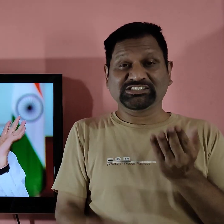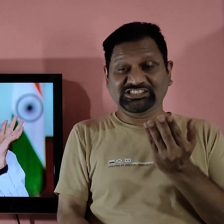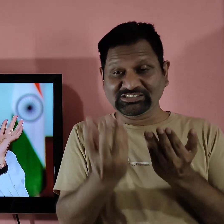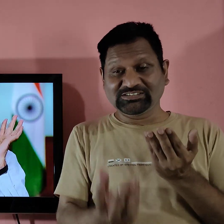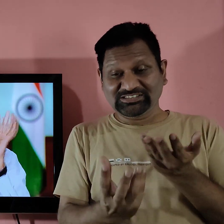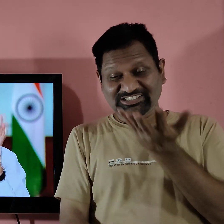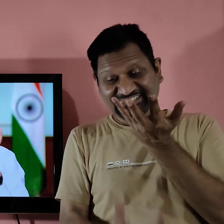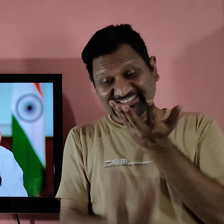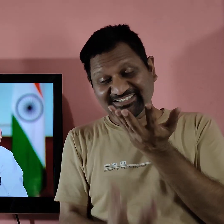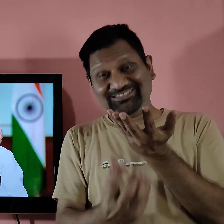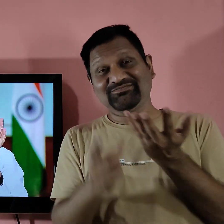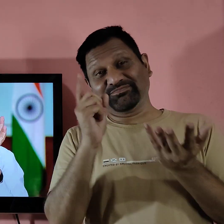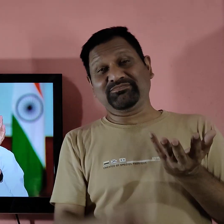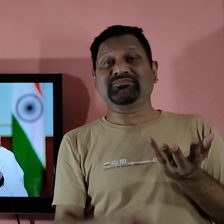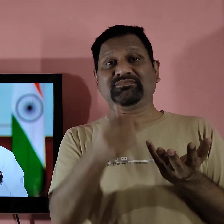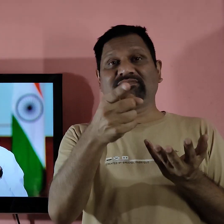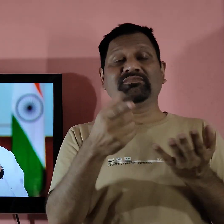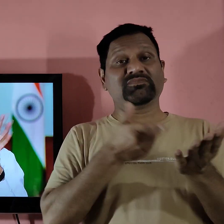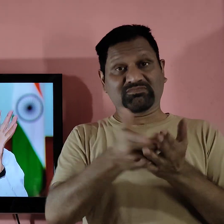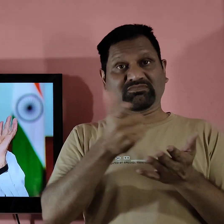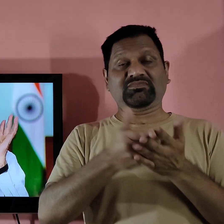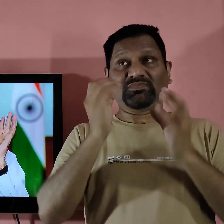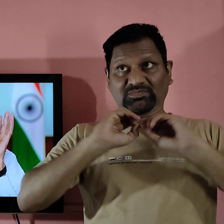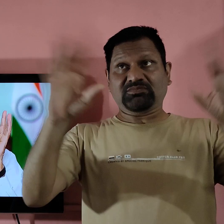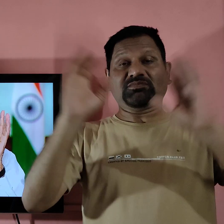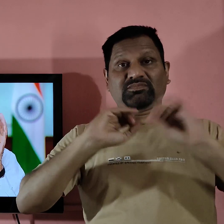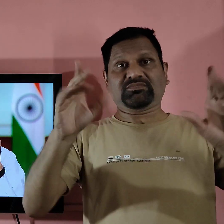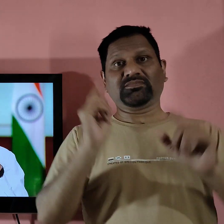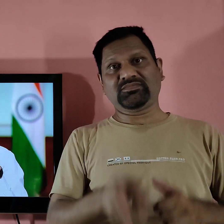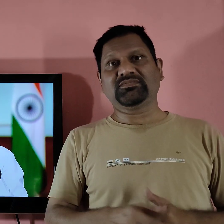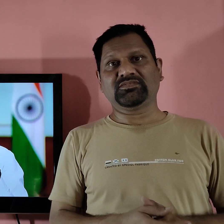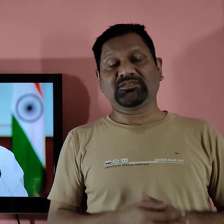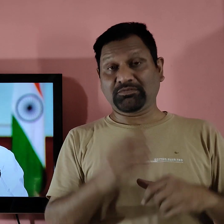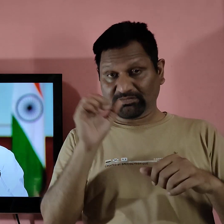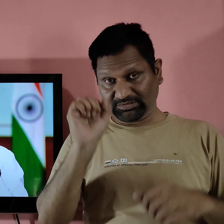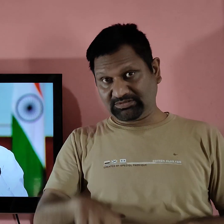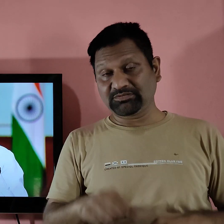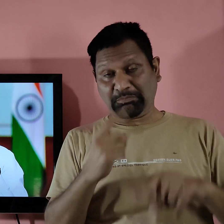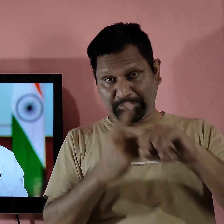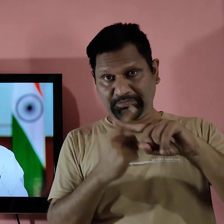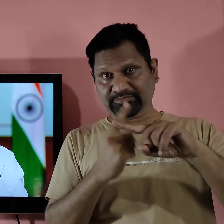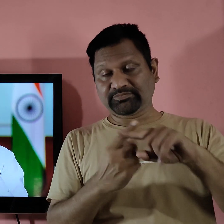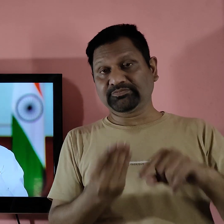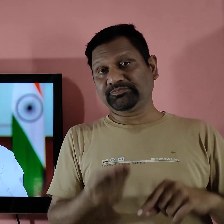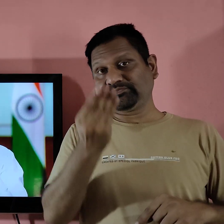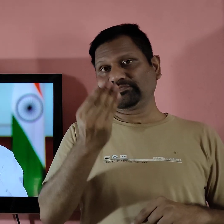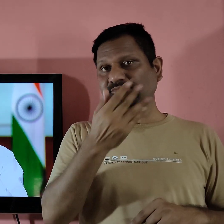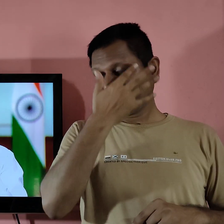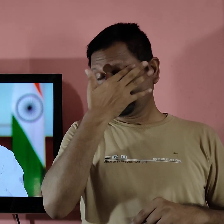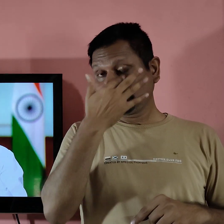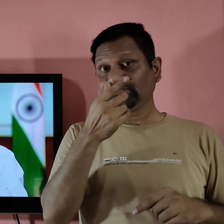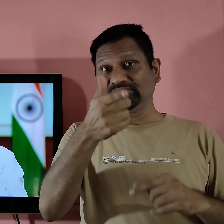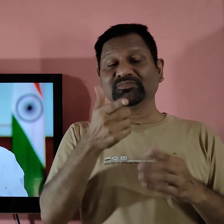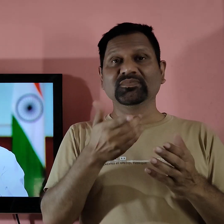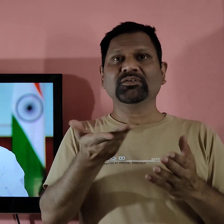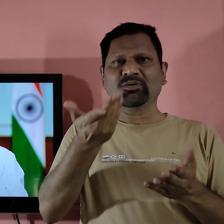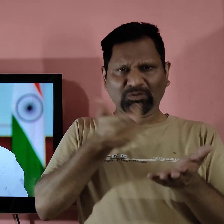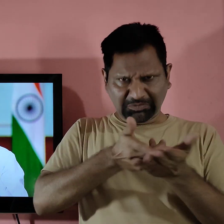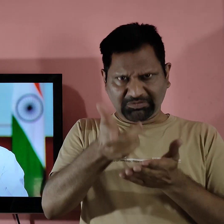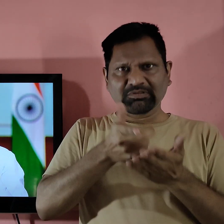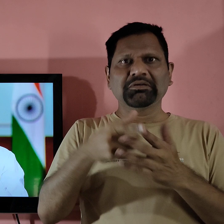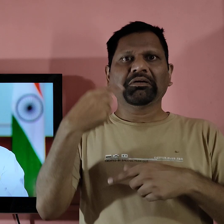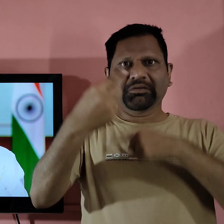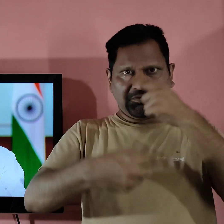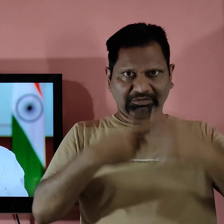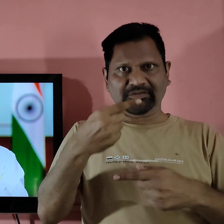खाएं, इस बात को हमें गांव गांव में बताना है। और हाँ, गांव में कई अच्छी परंपराएं भी होती